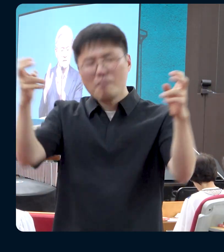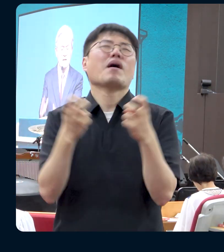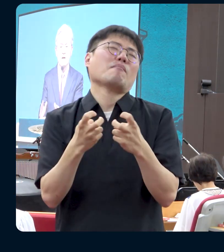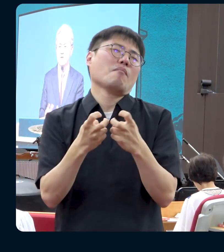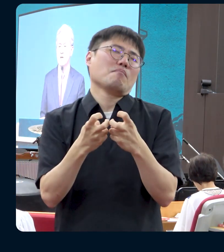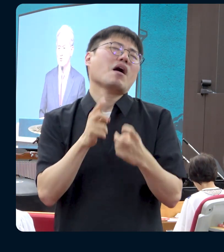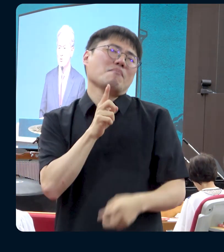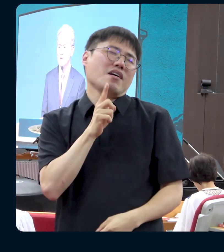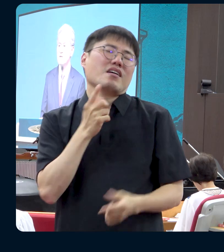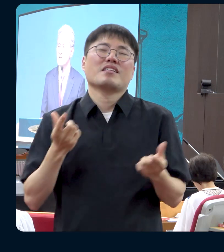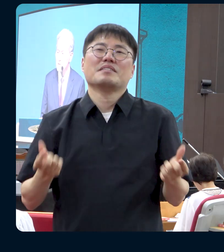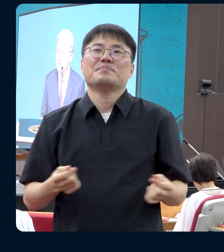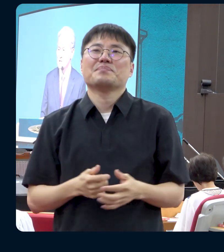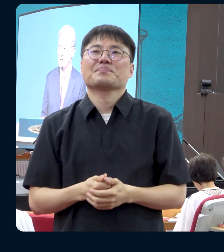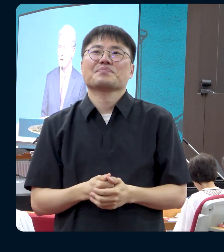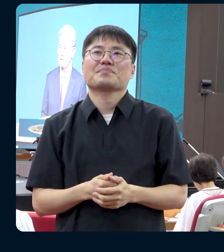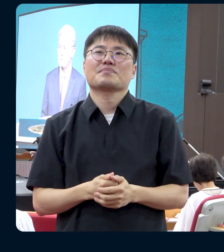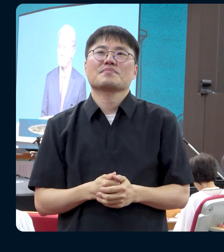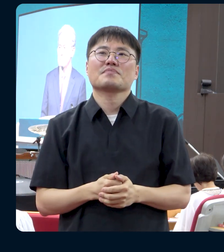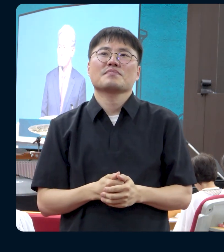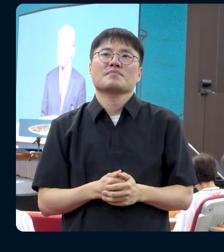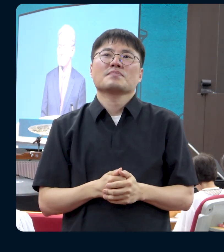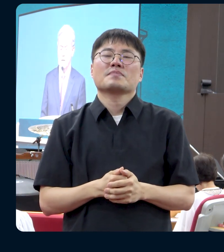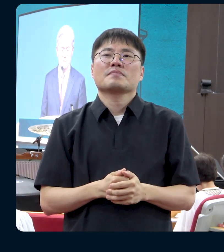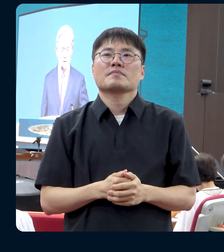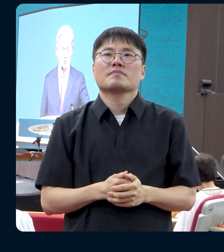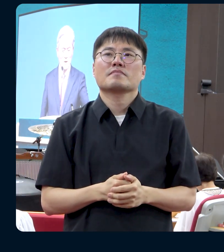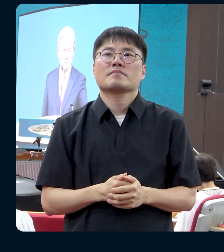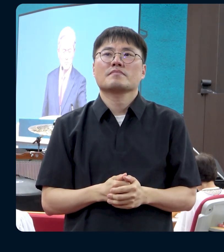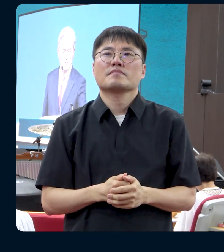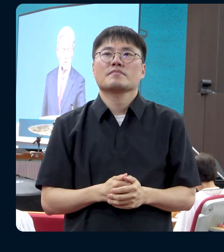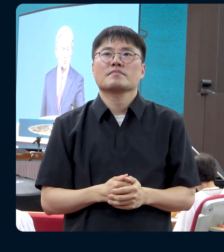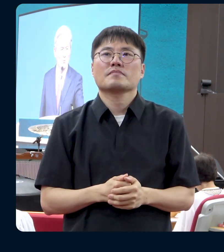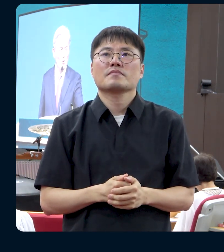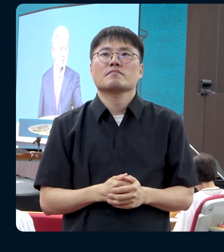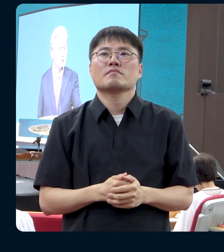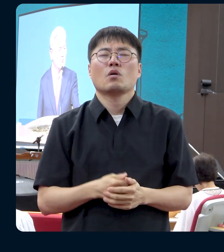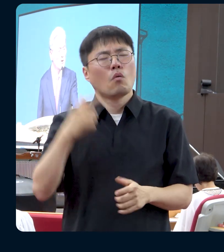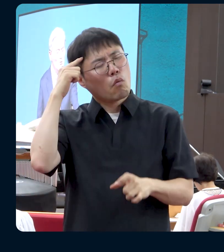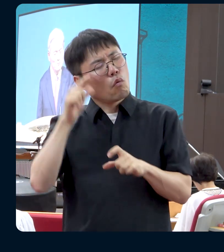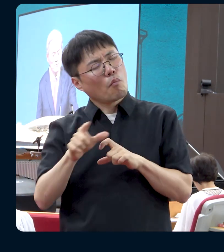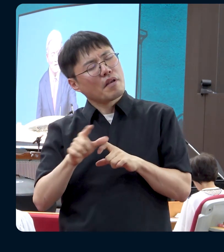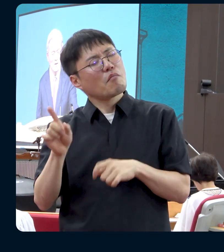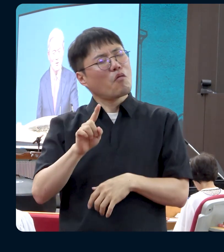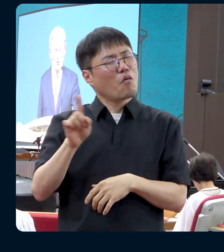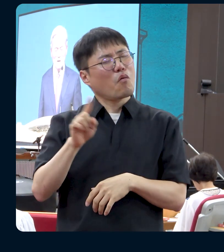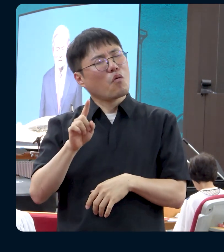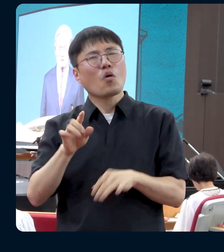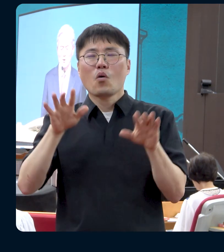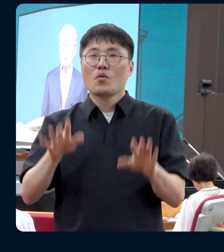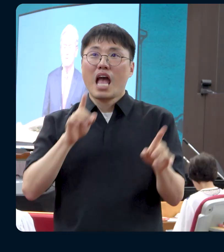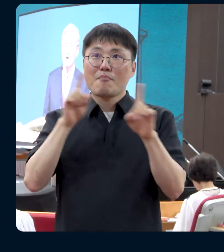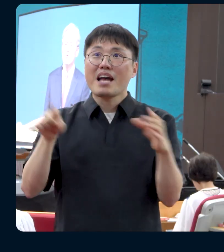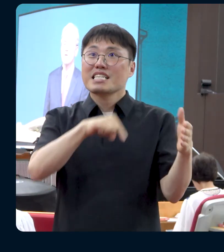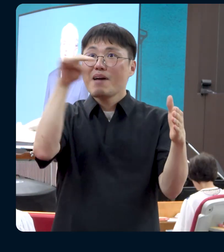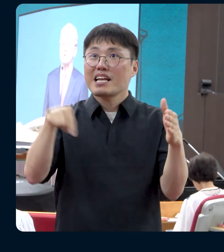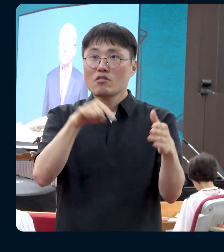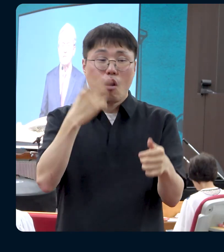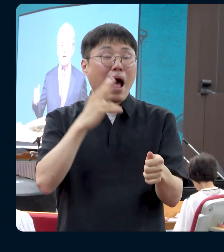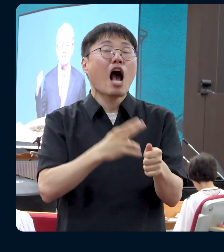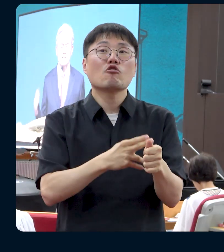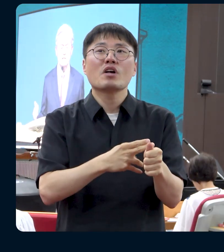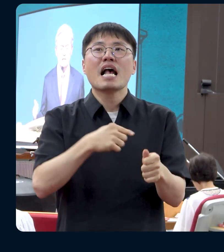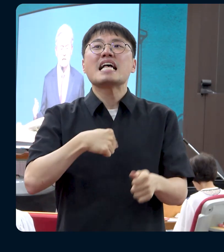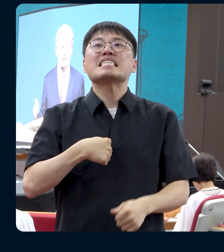처리해야 하는지 그 대답을 주고 있는 그런 것이다. 자, 그런데 좀 고민스럽게도 오늘 말씀에서